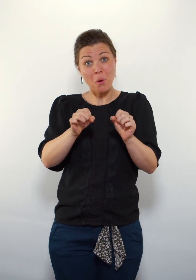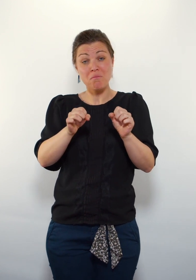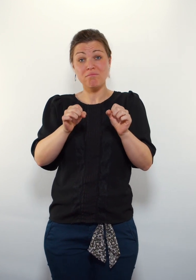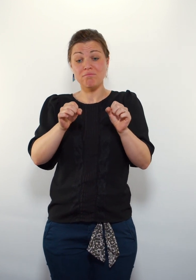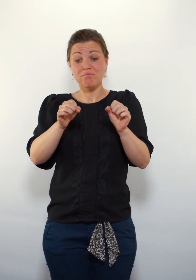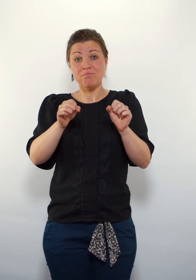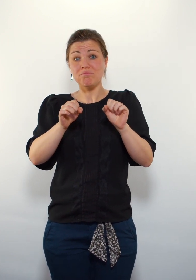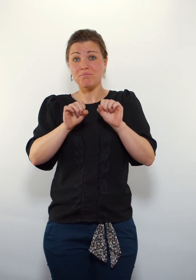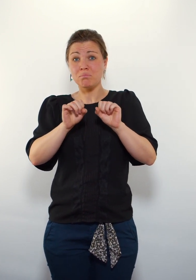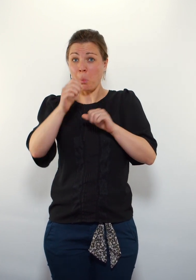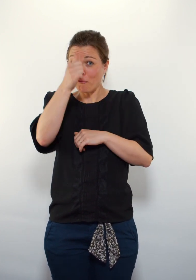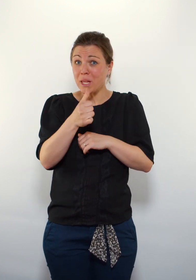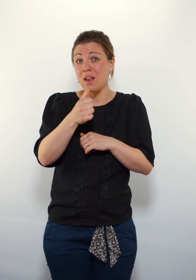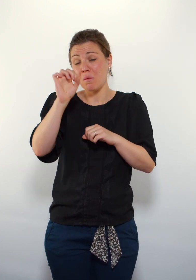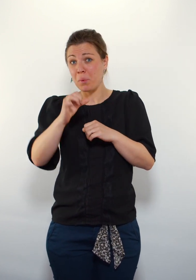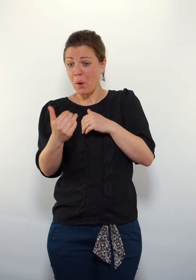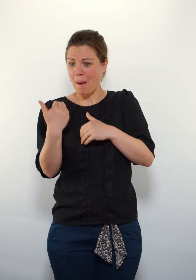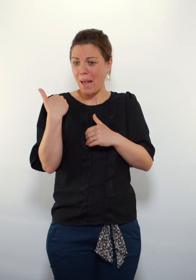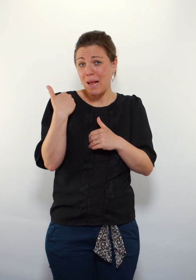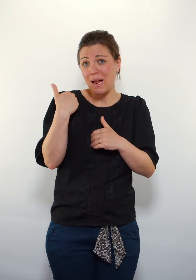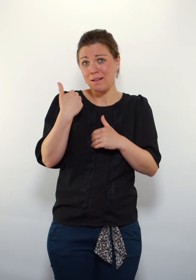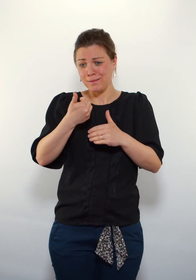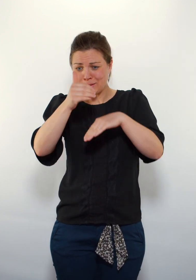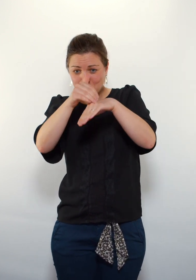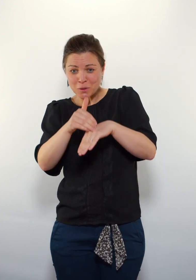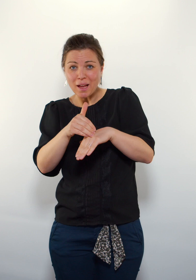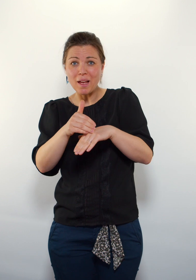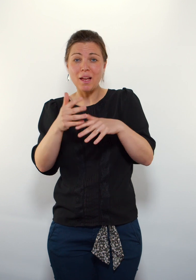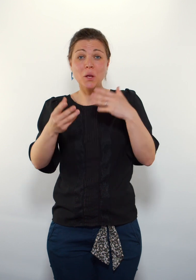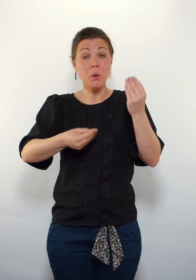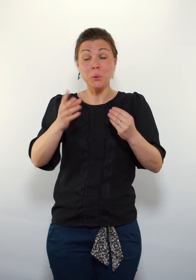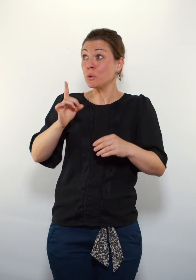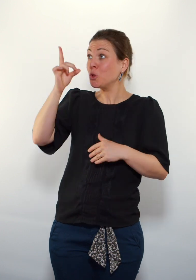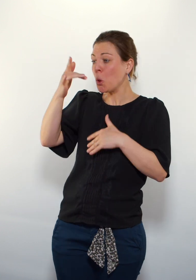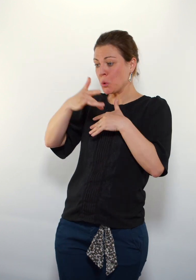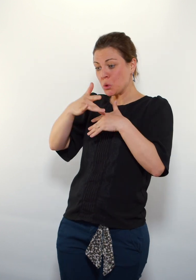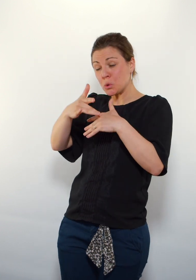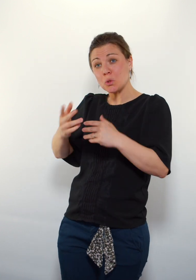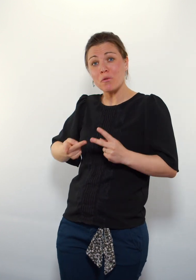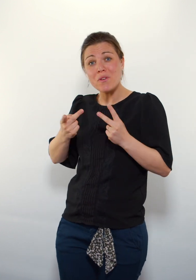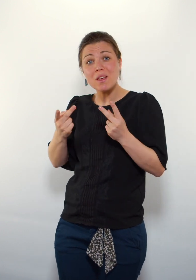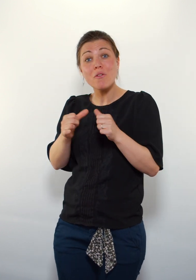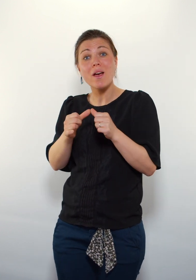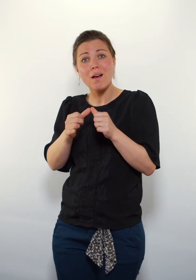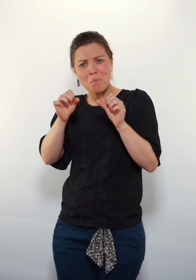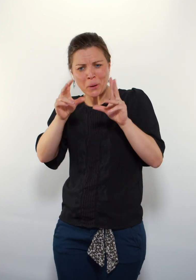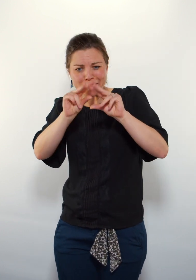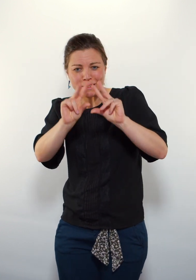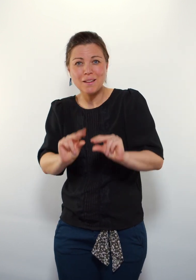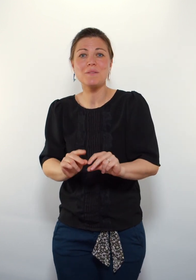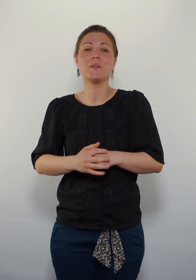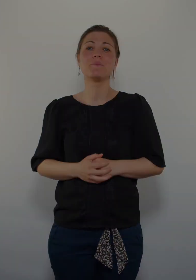qu'on puisse en discuter ensemble. Je serais vraiment ravie de te dire et de te donner des conseils sur ce que Dieu a pu faire dans ma vie.